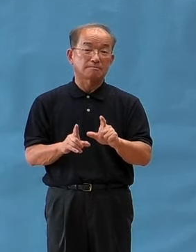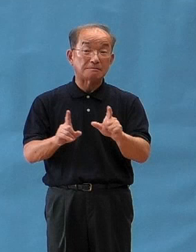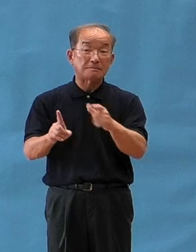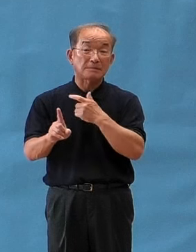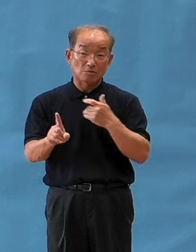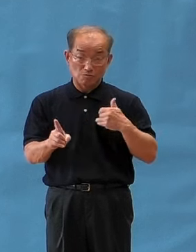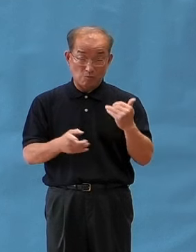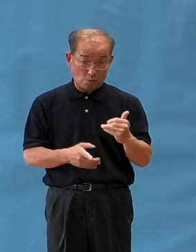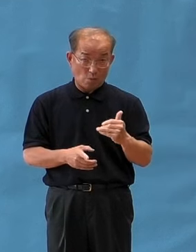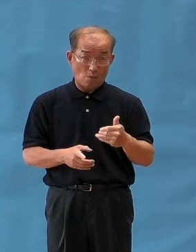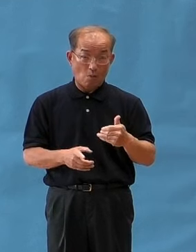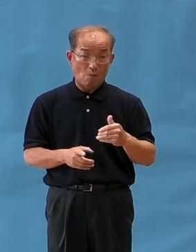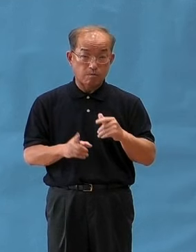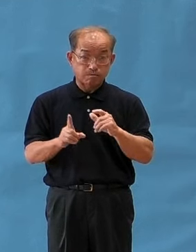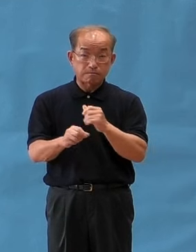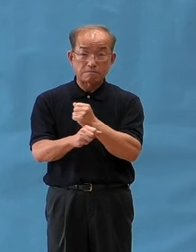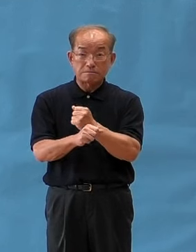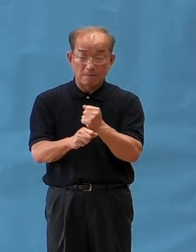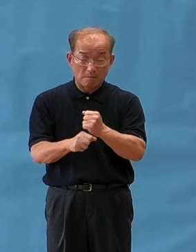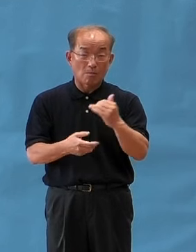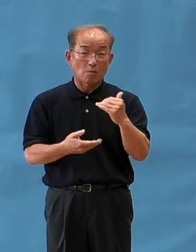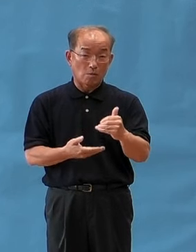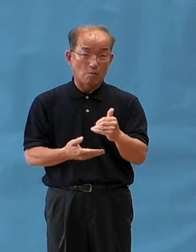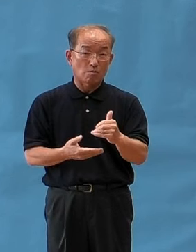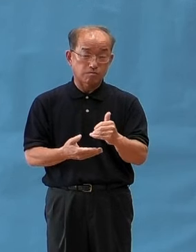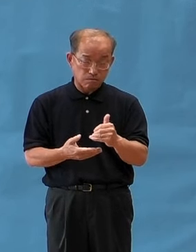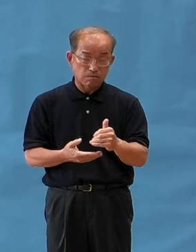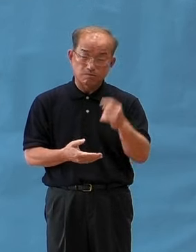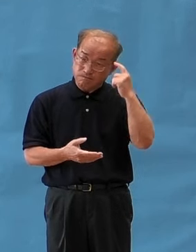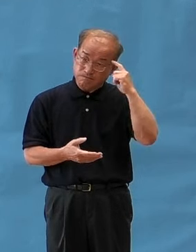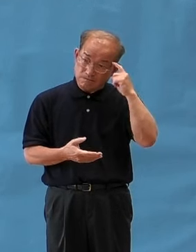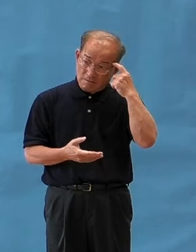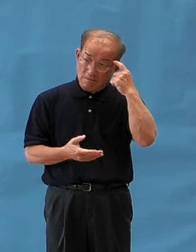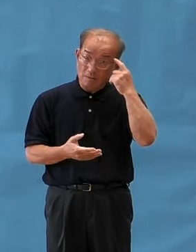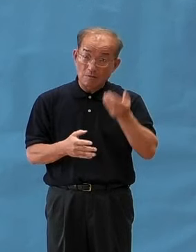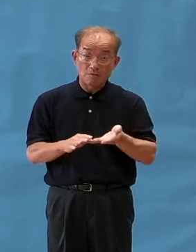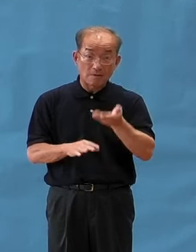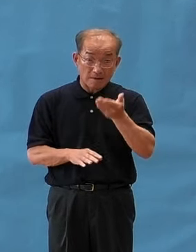すれば、こんな内容出てこないはず